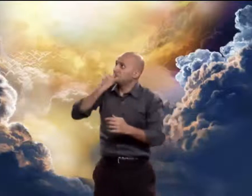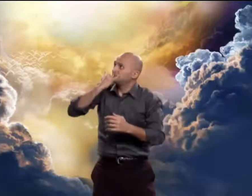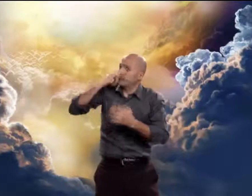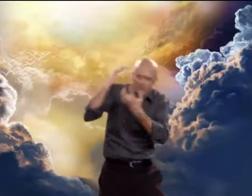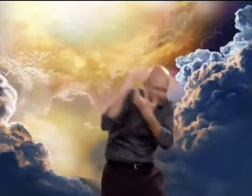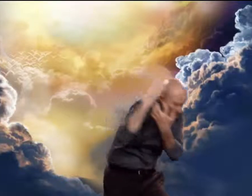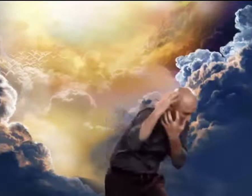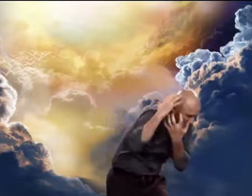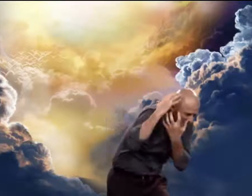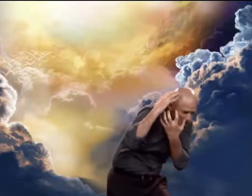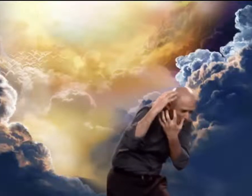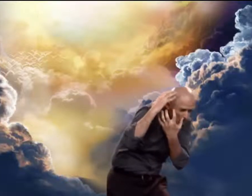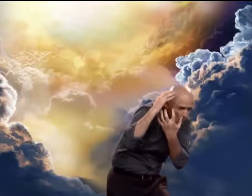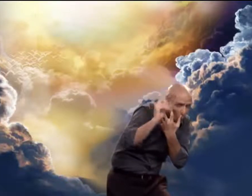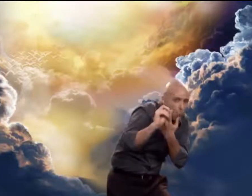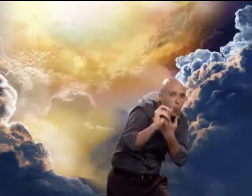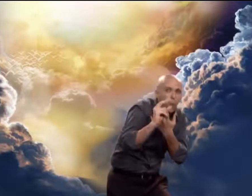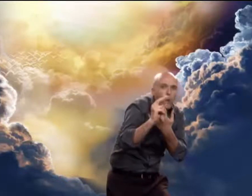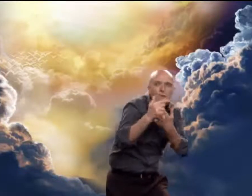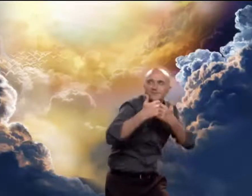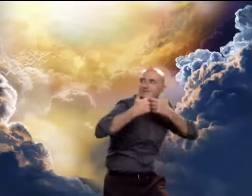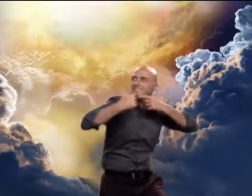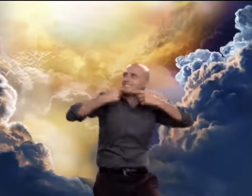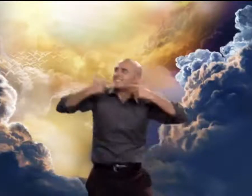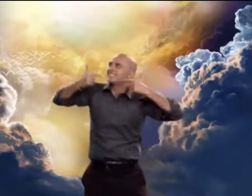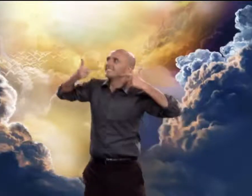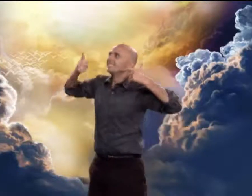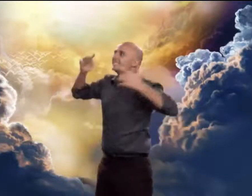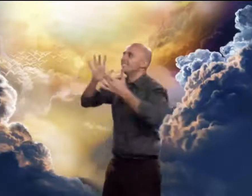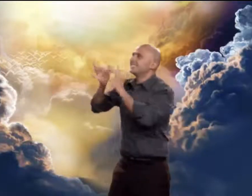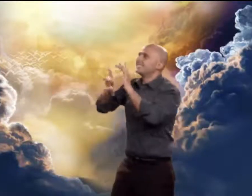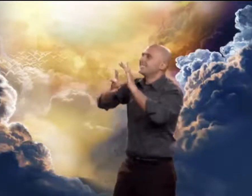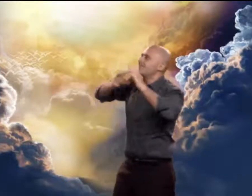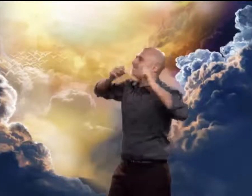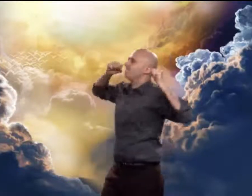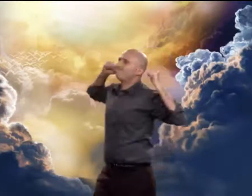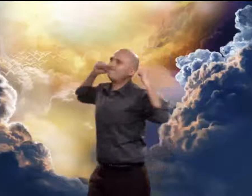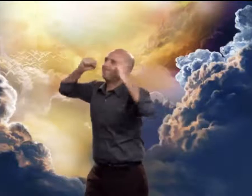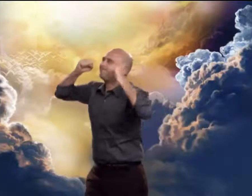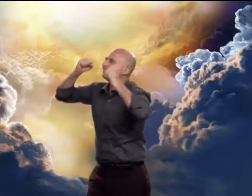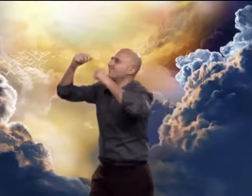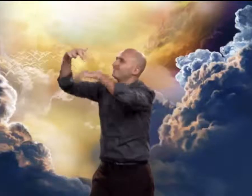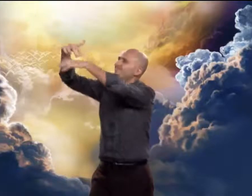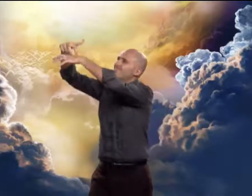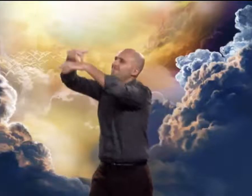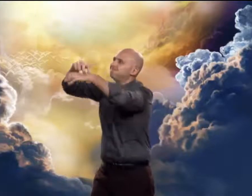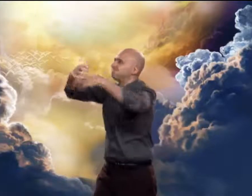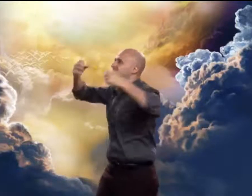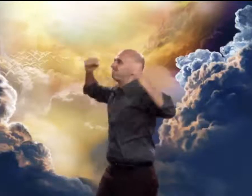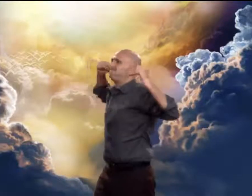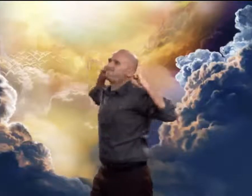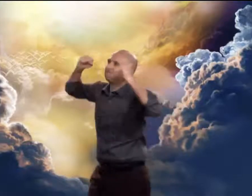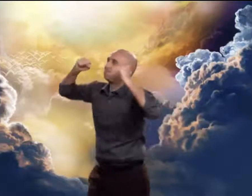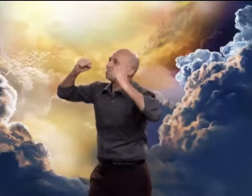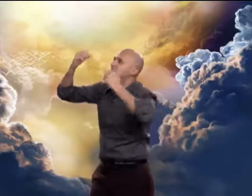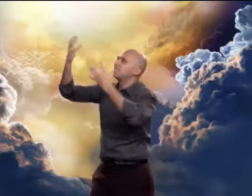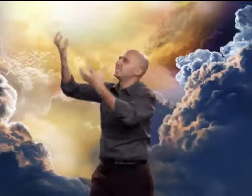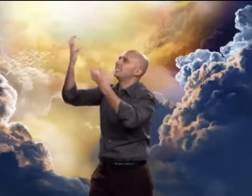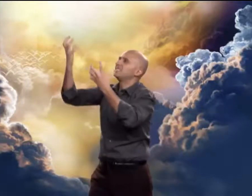humanos. Santos anjos os auxiliam, mas a proclamação do Evangelho propriamente dita é realizada pelos servos de Cristo na